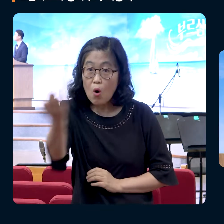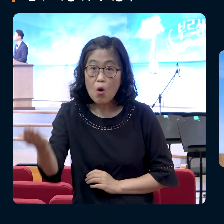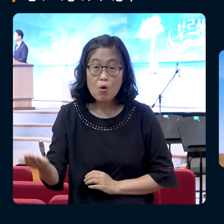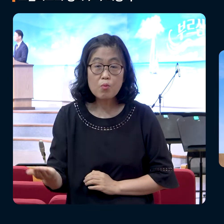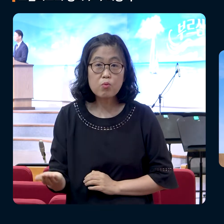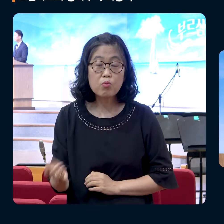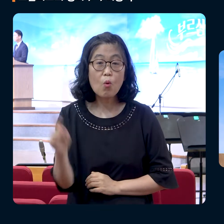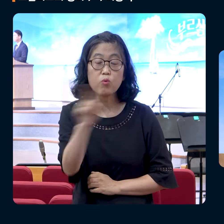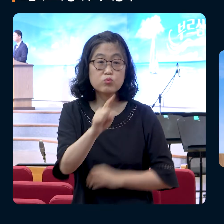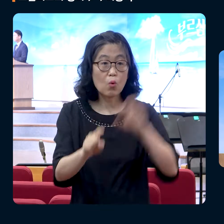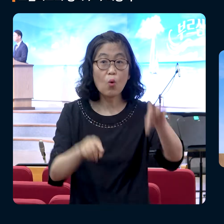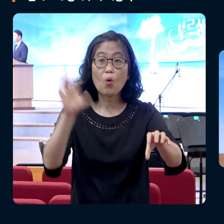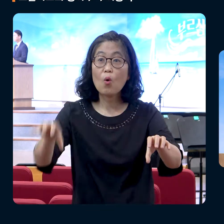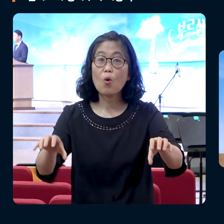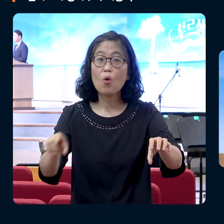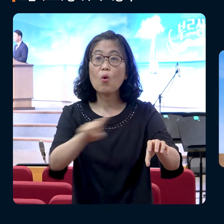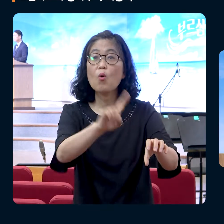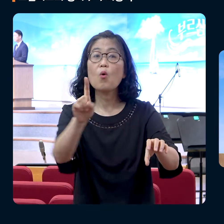좀 가까우십니까?